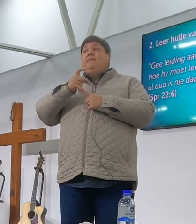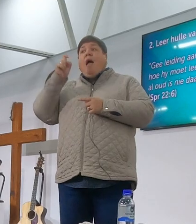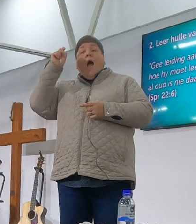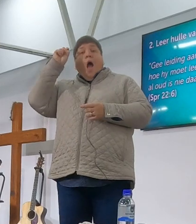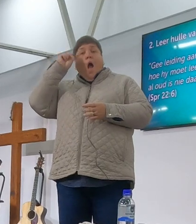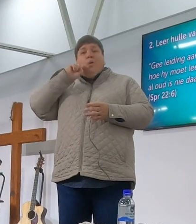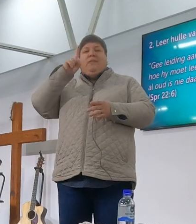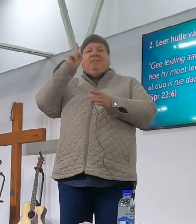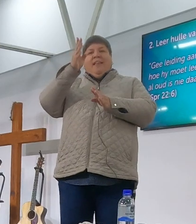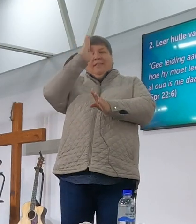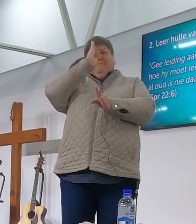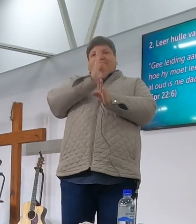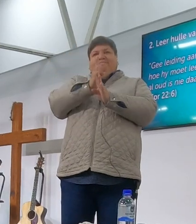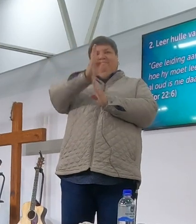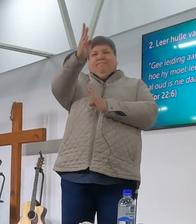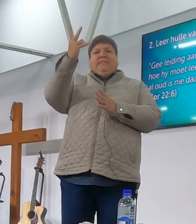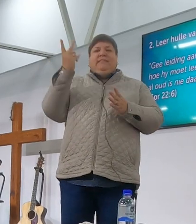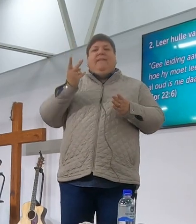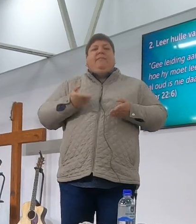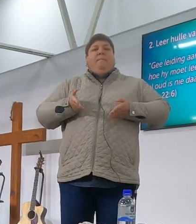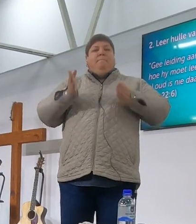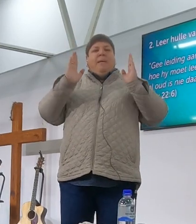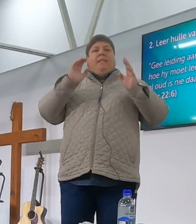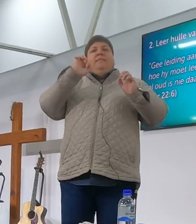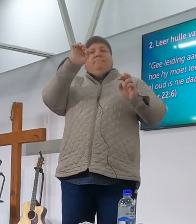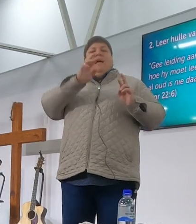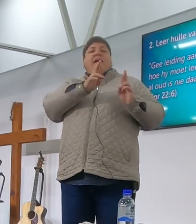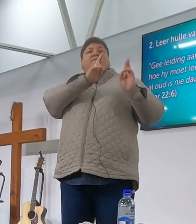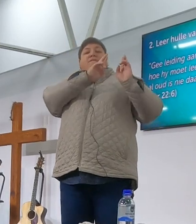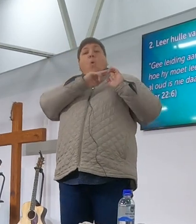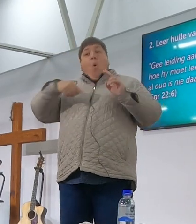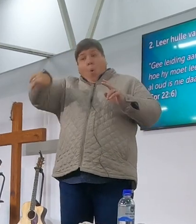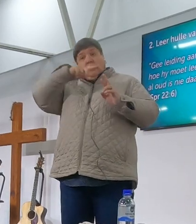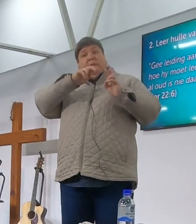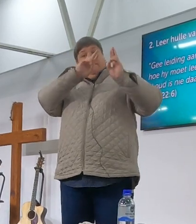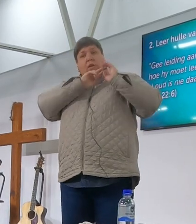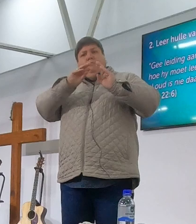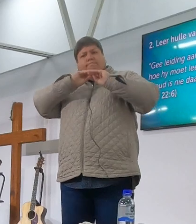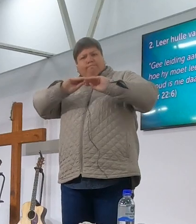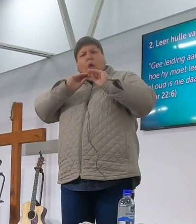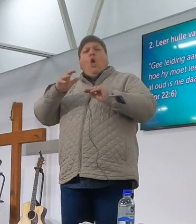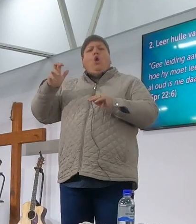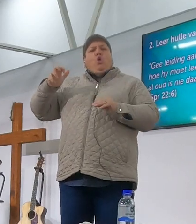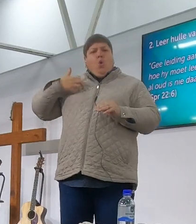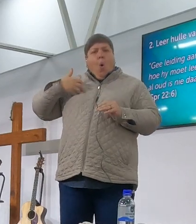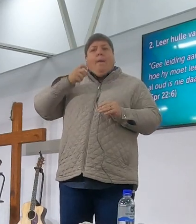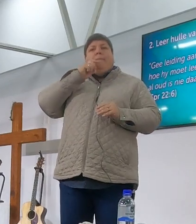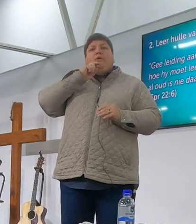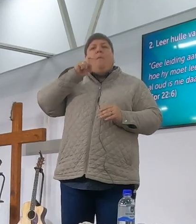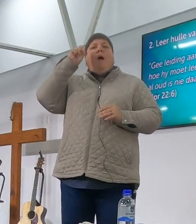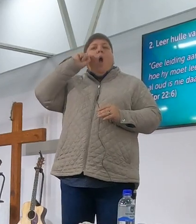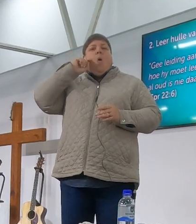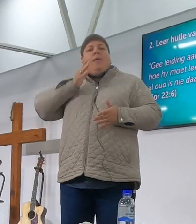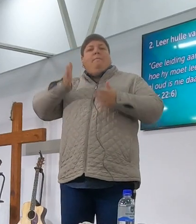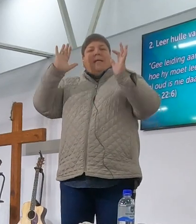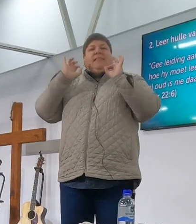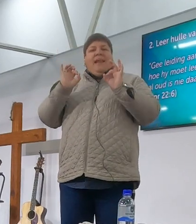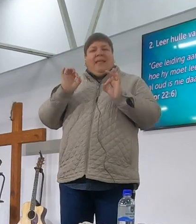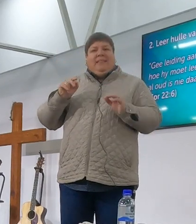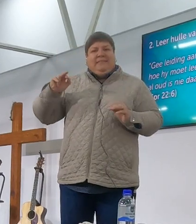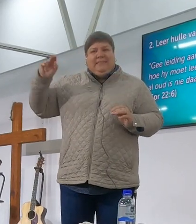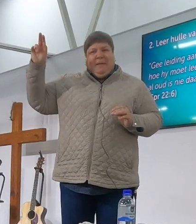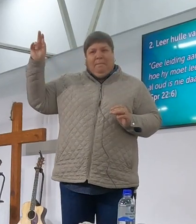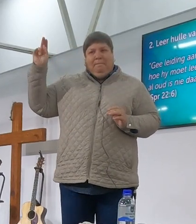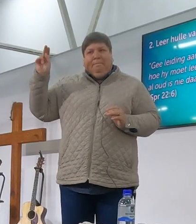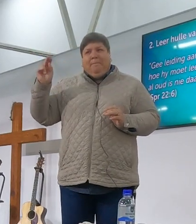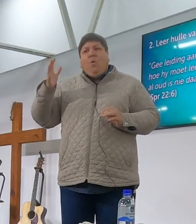afwyk nie." Met ander woorde, ek en jy het 'n verantwoordelikheid om die jong mense en die kinders te leer op die pad wat hulle moet en dit hou verband met kennis. Ons